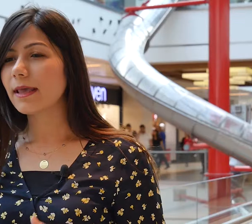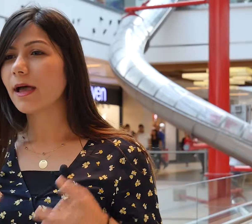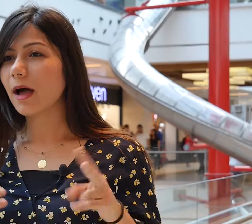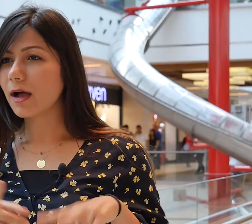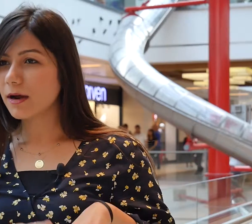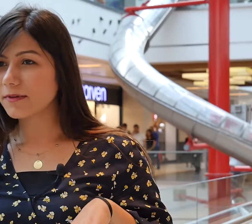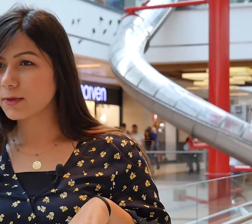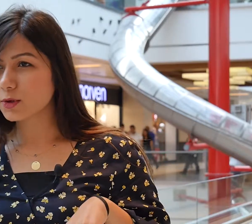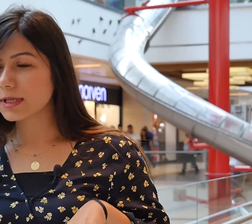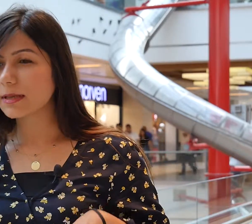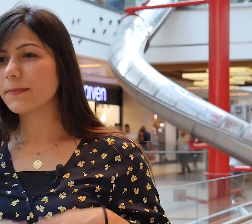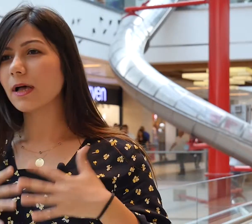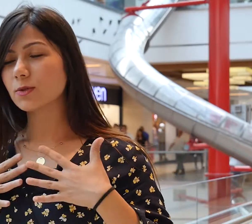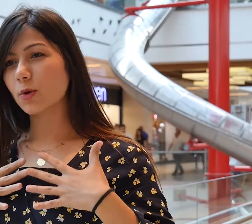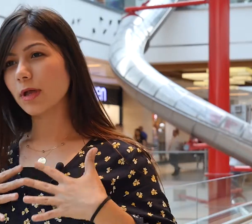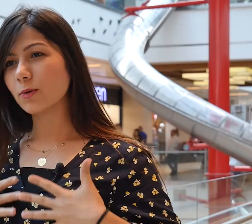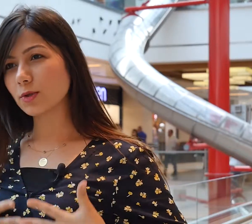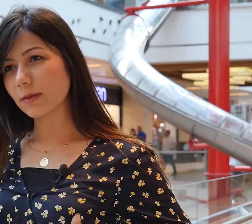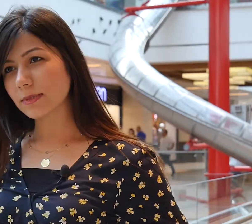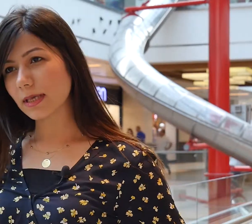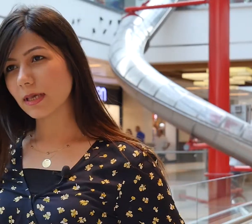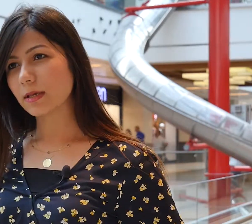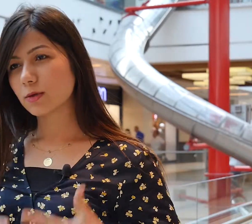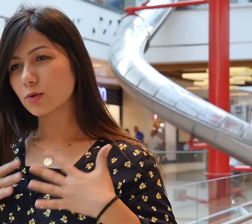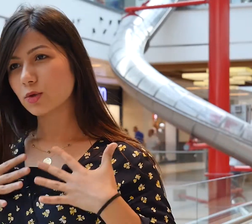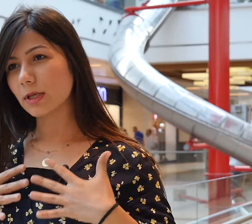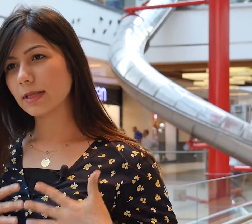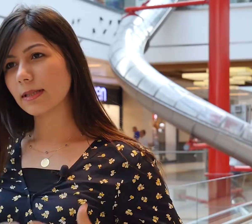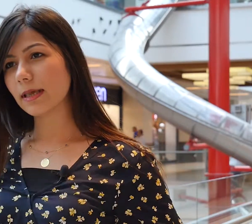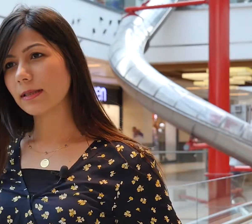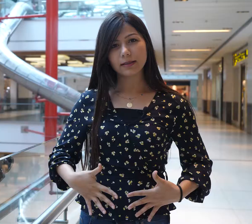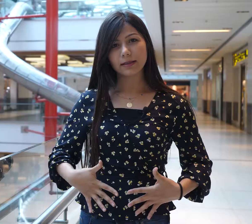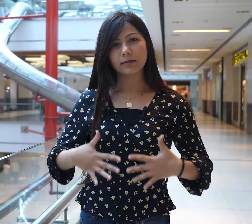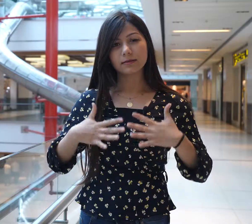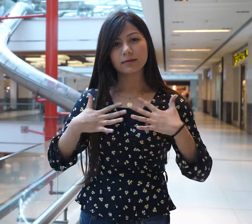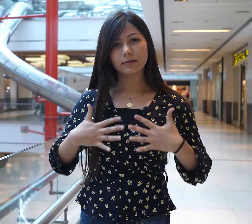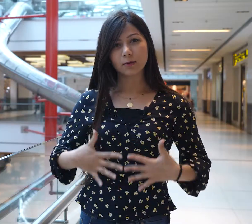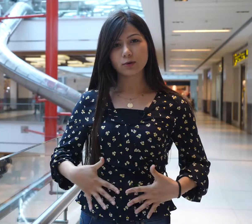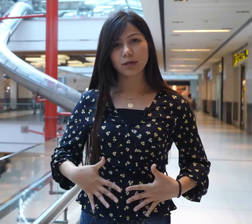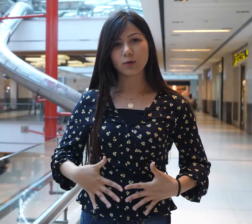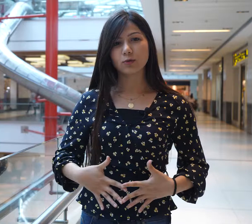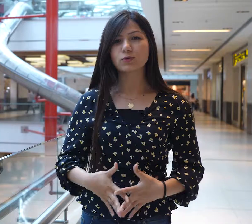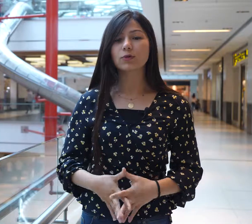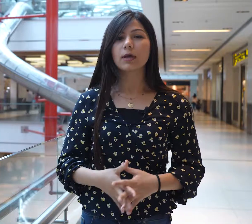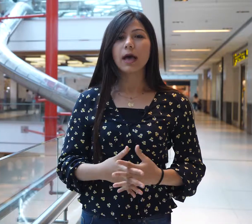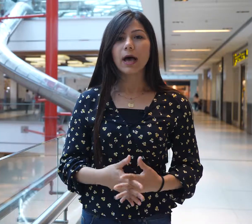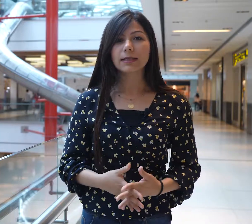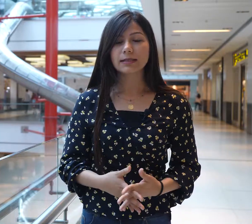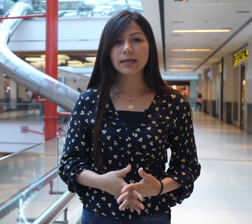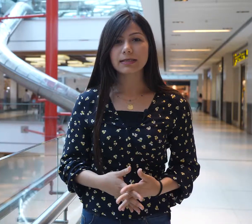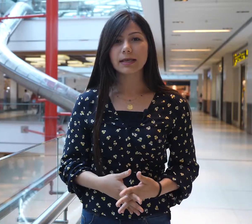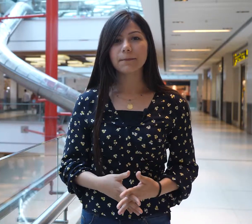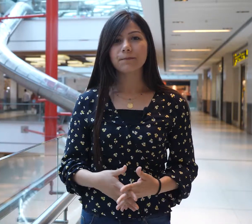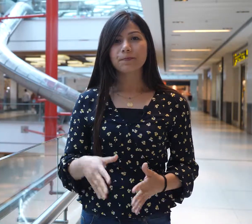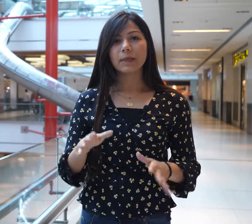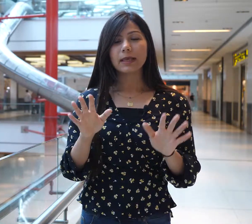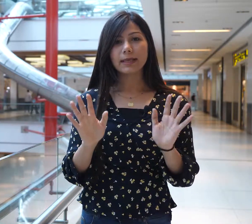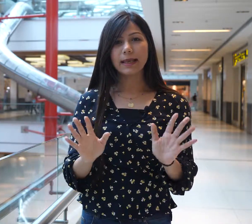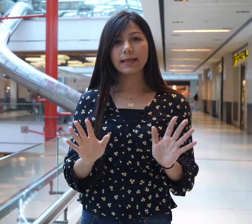A harfini gösterip daha sonra üzerimize şu şekilde gösteriyoruz. Askıda ise iki